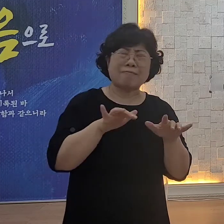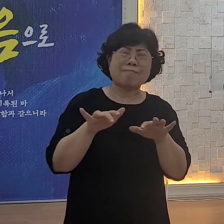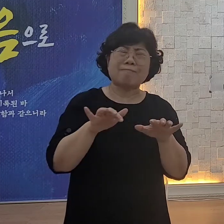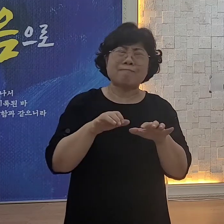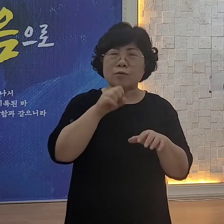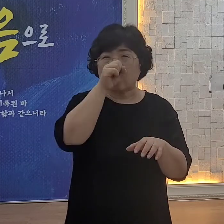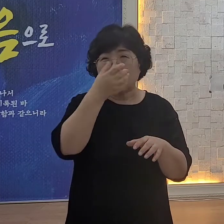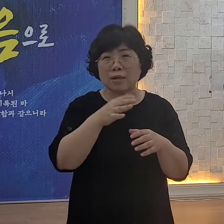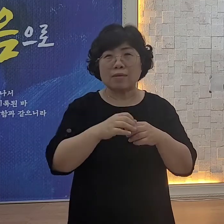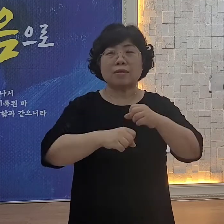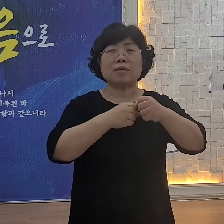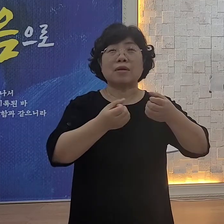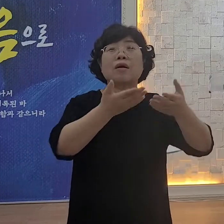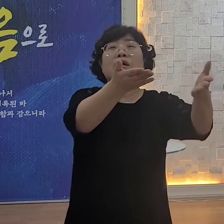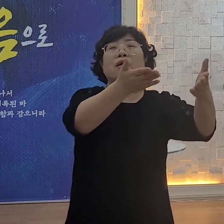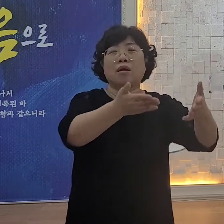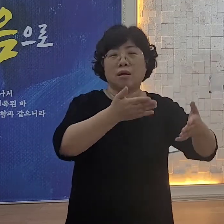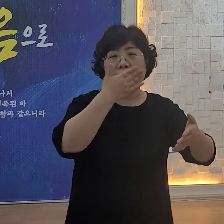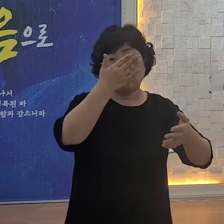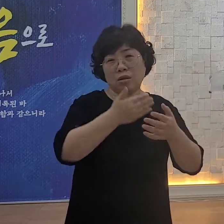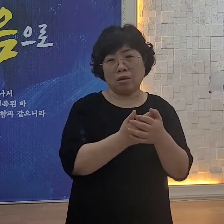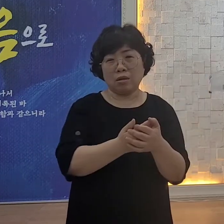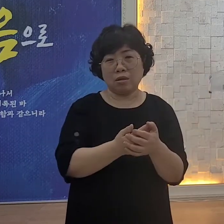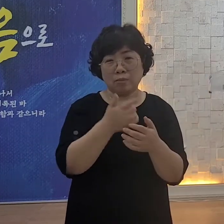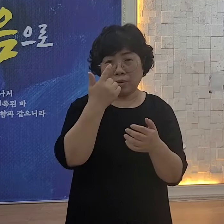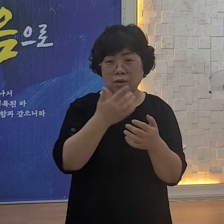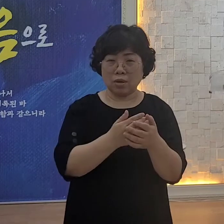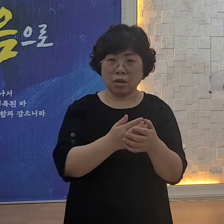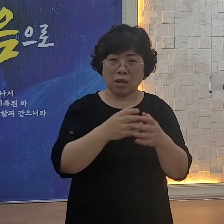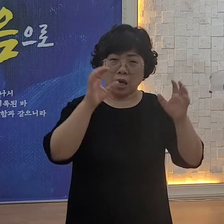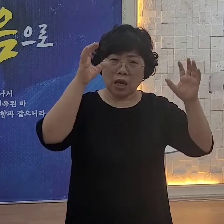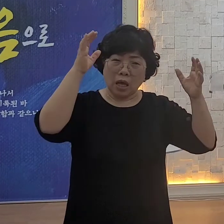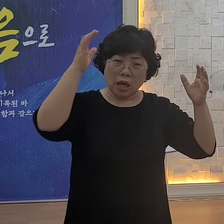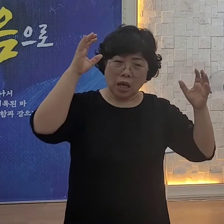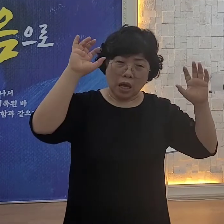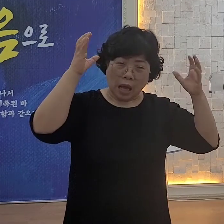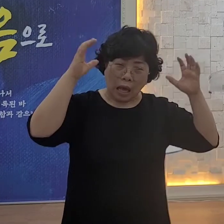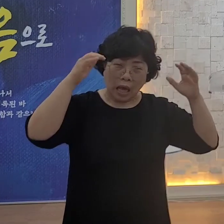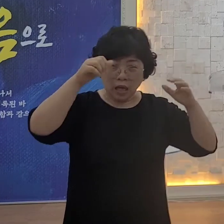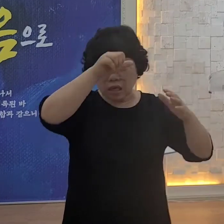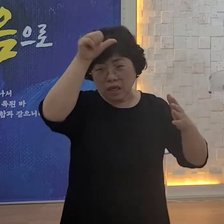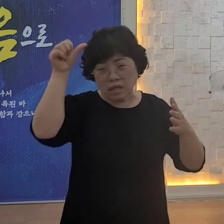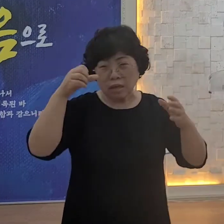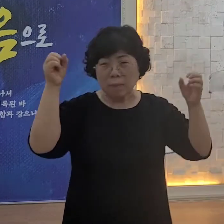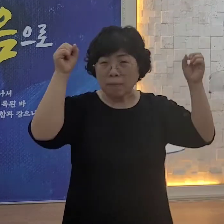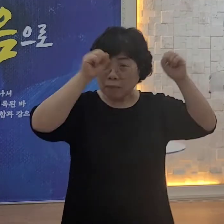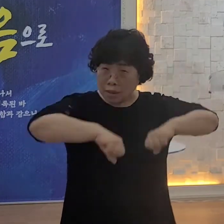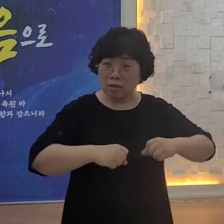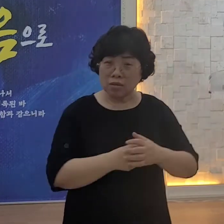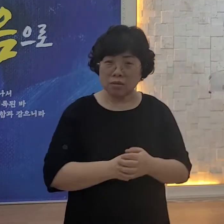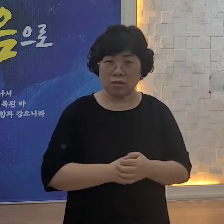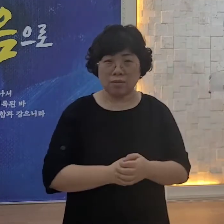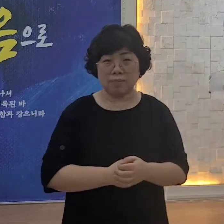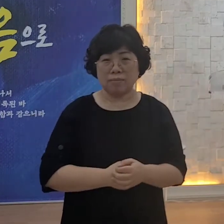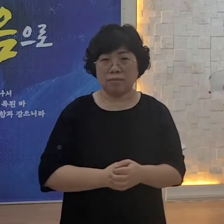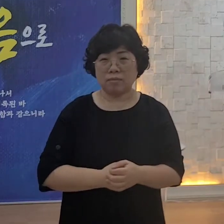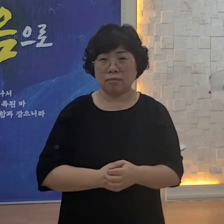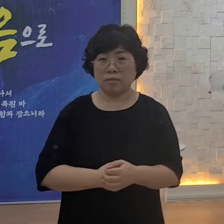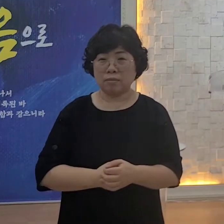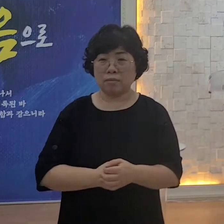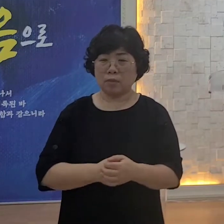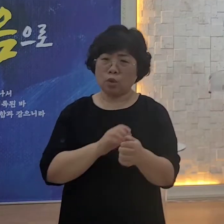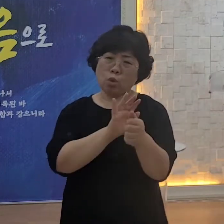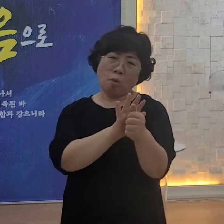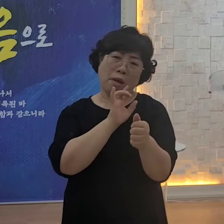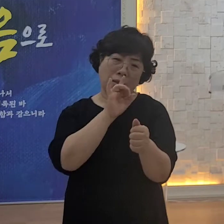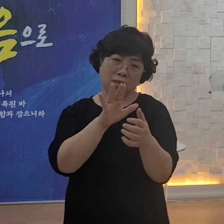해라. 결국 그 아이 인생은 정말 뭐 안 봐도 뻔하잖아요. 도움이